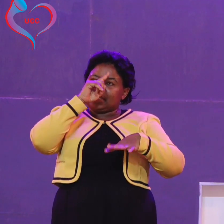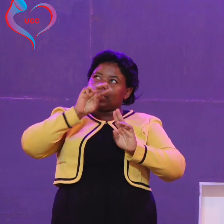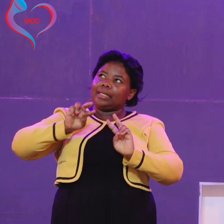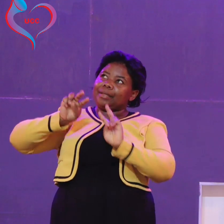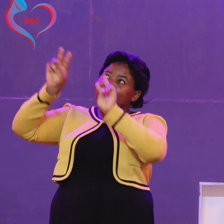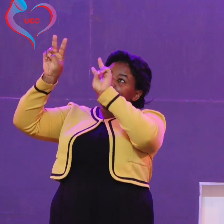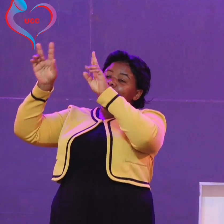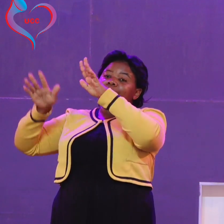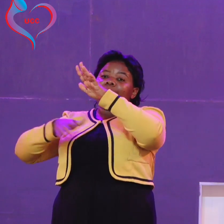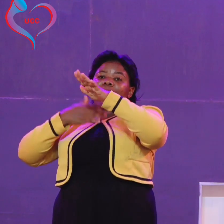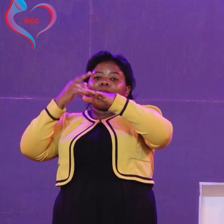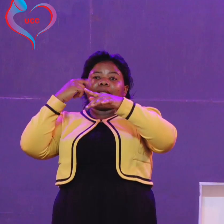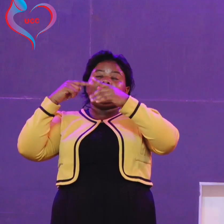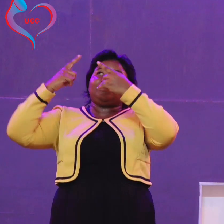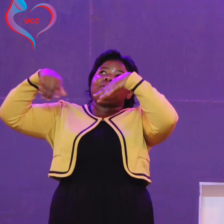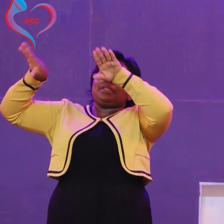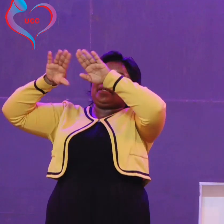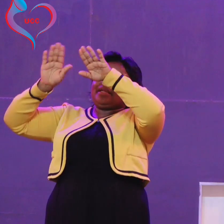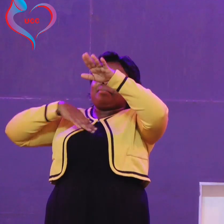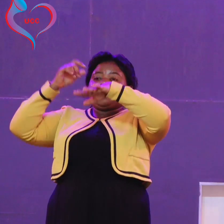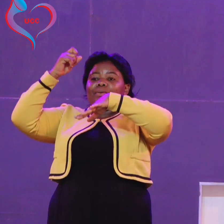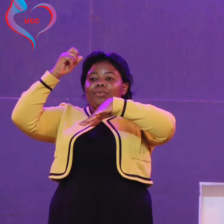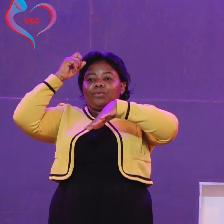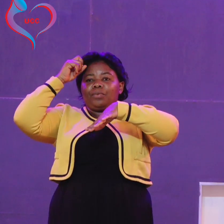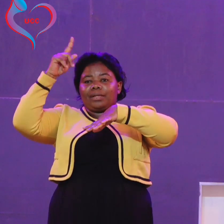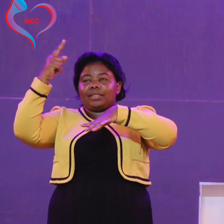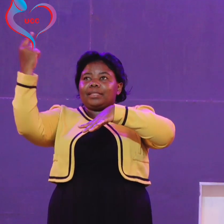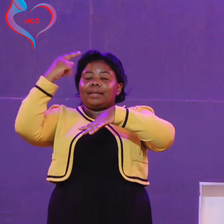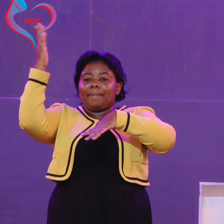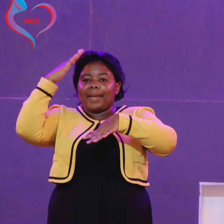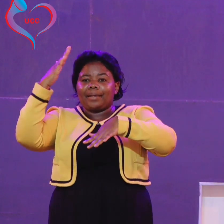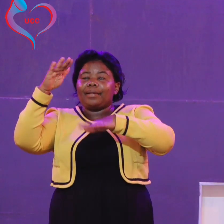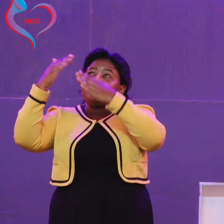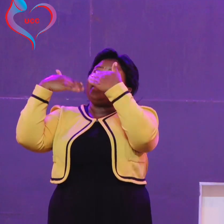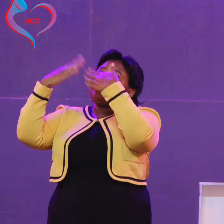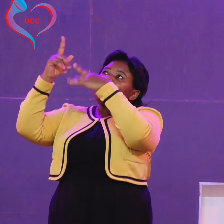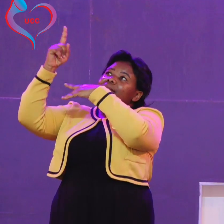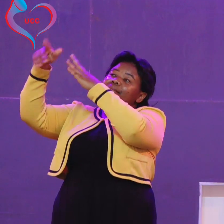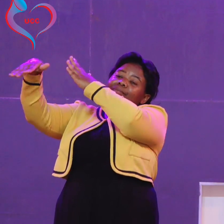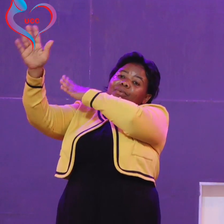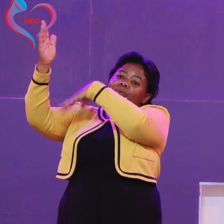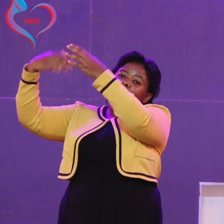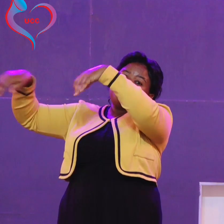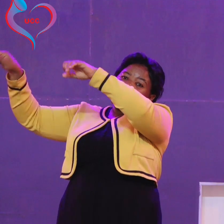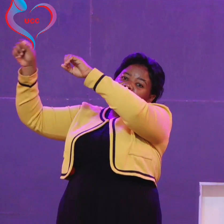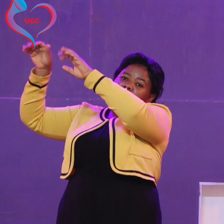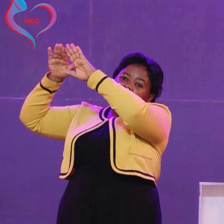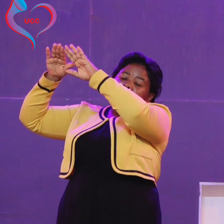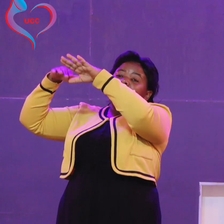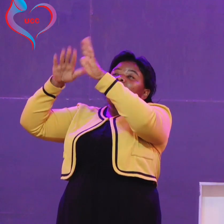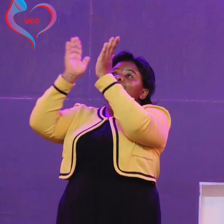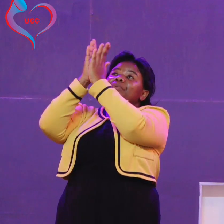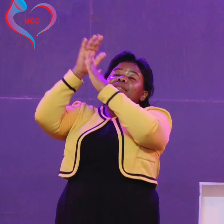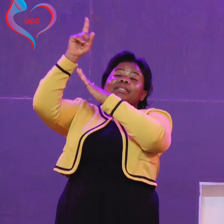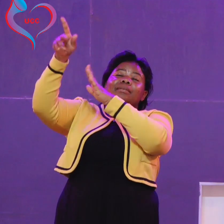gange ery'eggulu. Amagezi gange ne ganziramu. Ne nebaza oyo ali waggulu ennyo. Ne mutendereza.